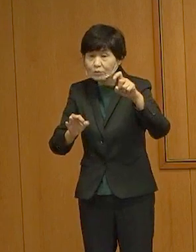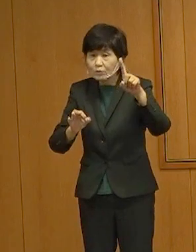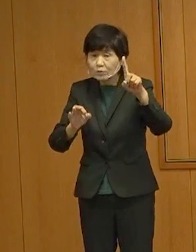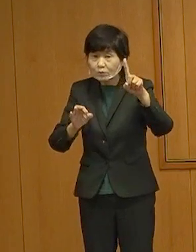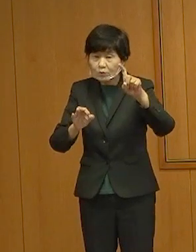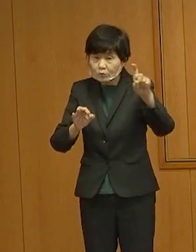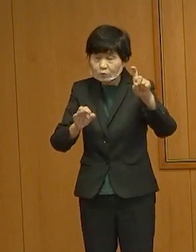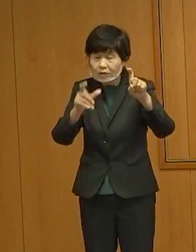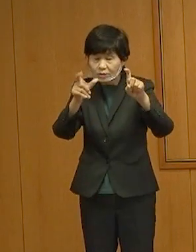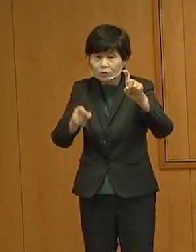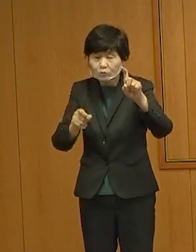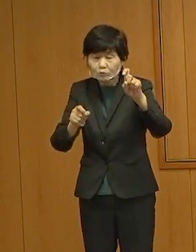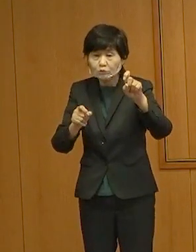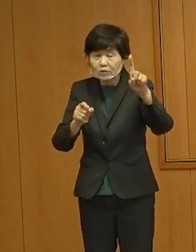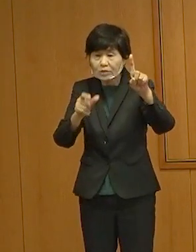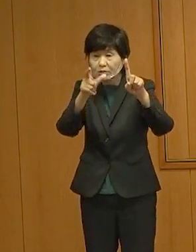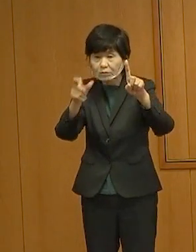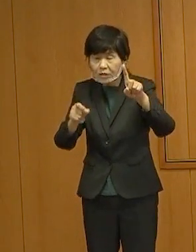たいと思います。